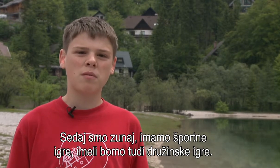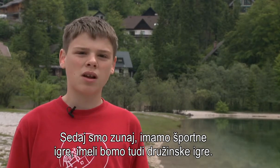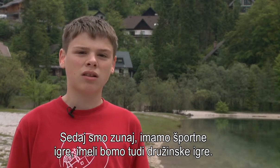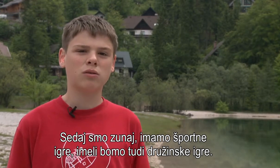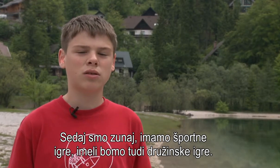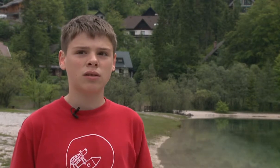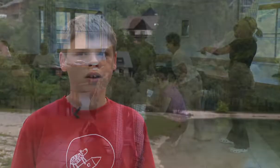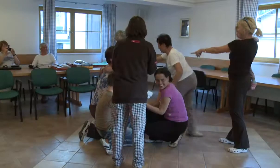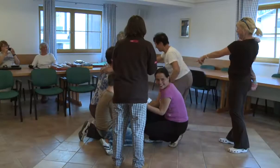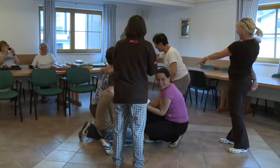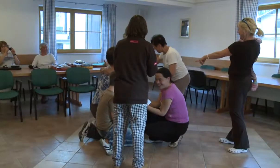imeli tudi.